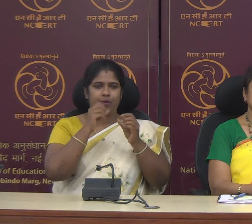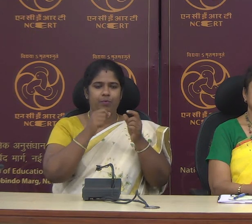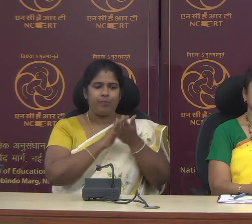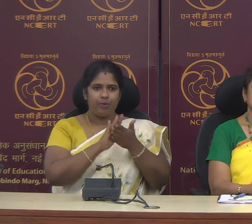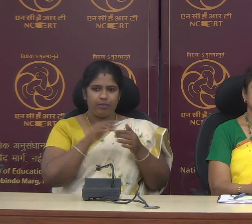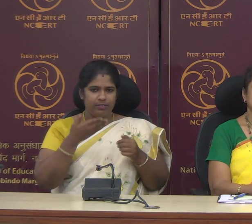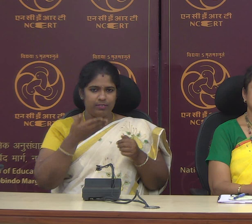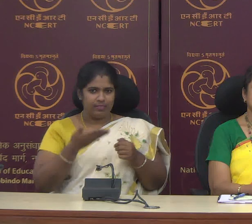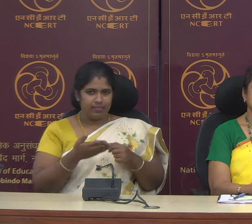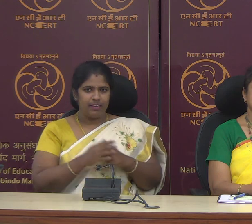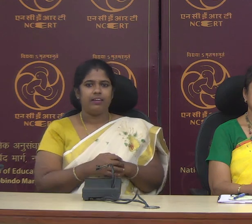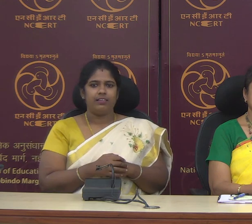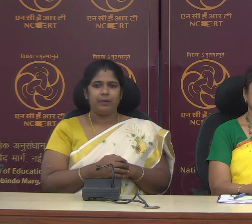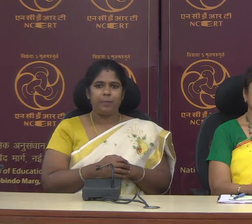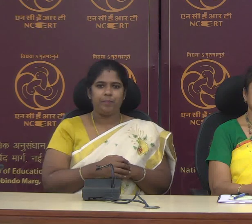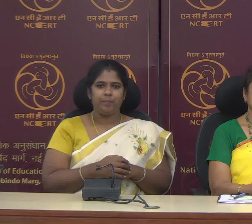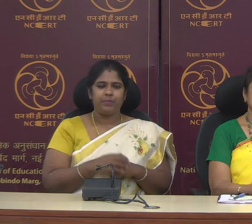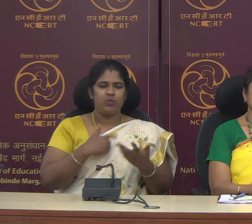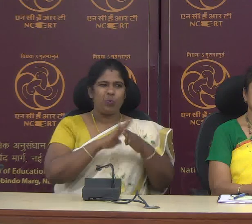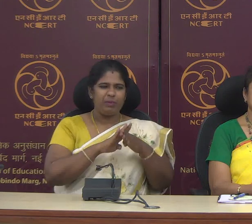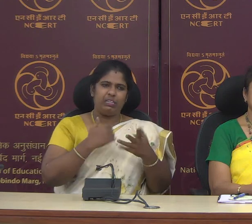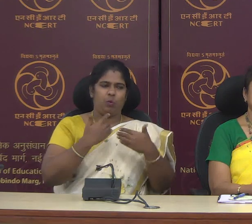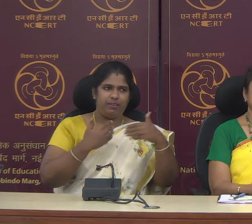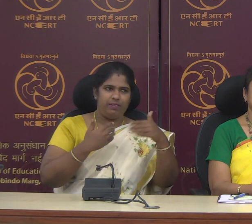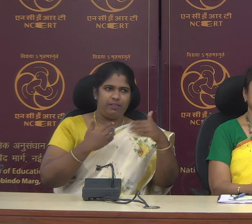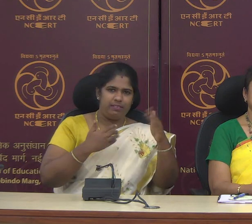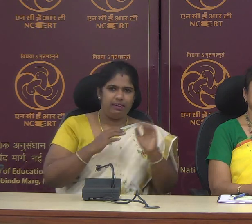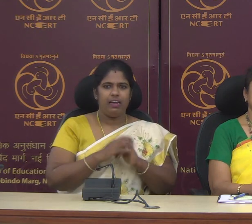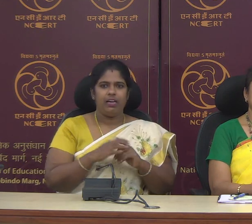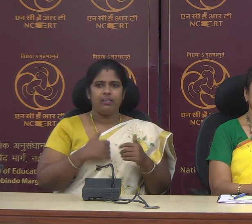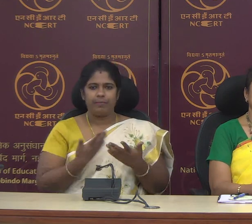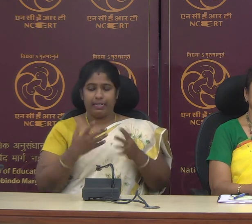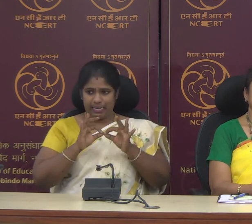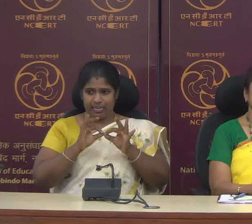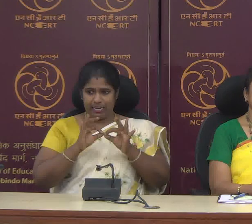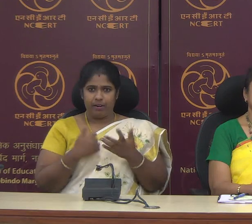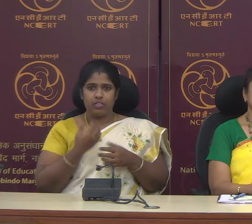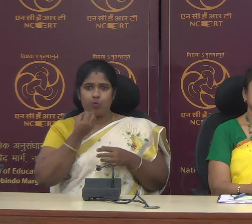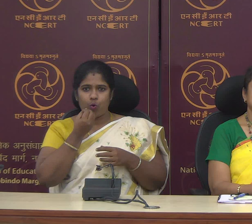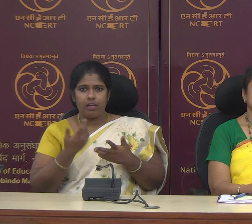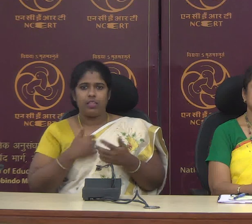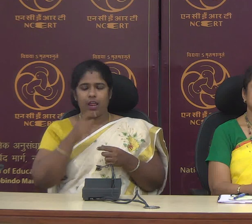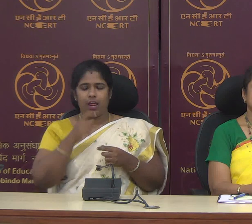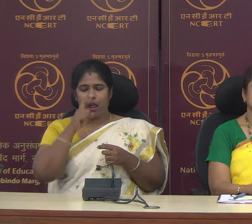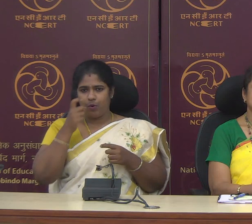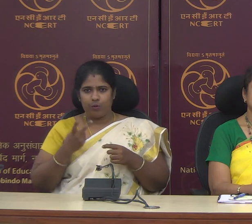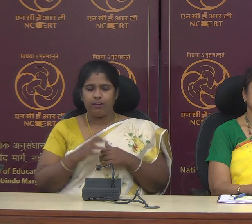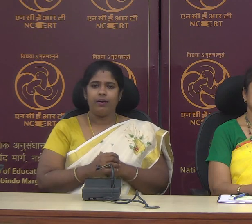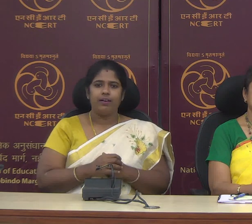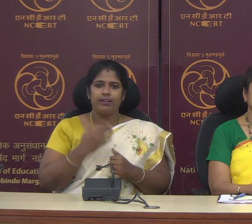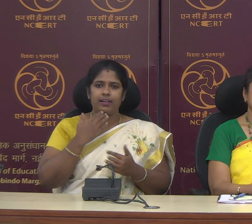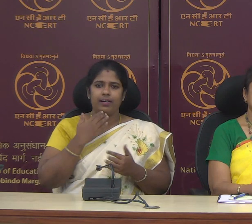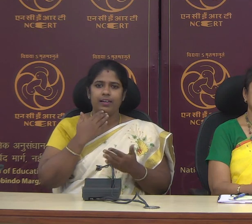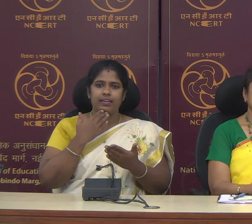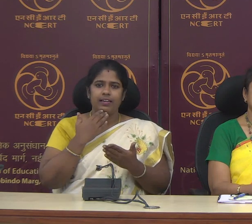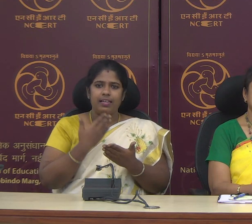मैं हमारी जो इंटरप्रीटर्स थी मिस अनु गौतम और हमारे साथ मिस जी पुंगुथाई जुड़ी हुई हैं, आपका बहुत बहुत शुक्रिया, बहुत आभार, इंटरप्रीटर की